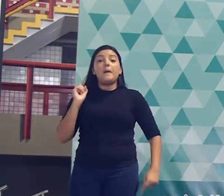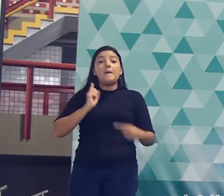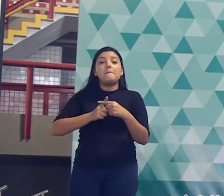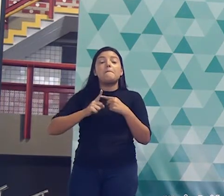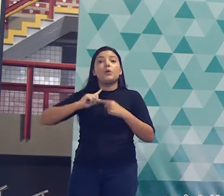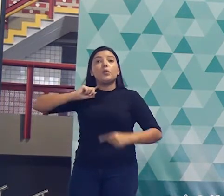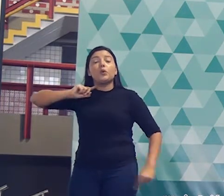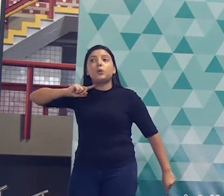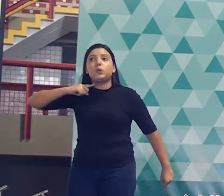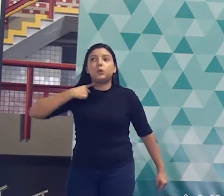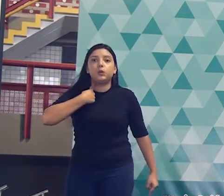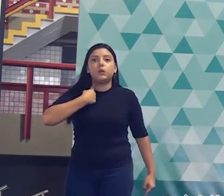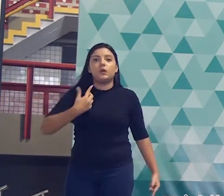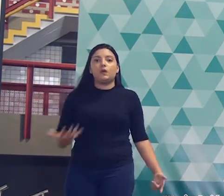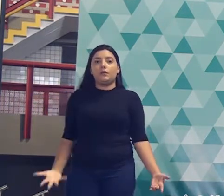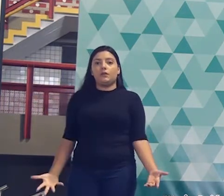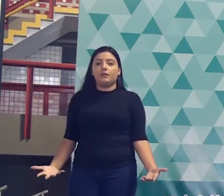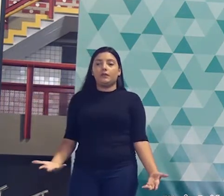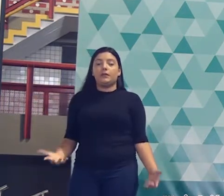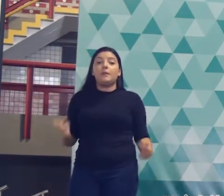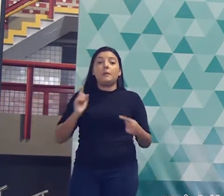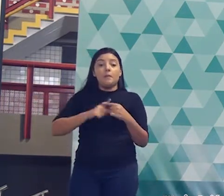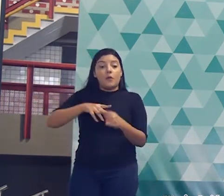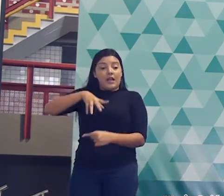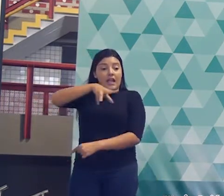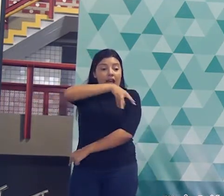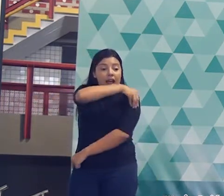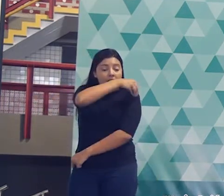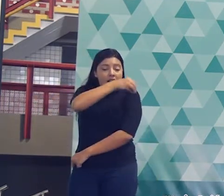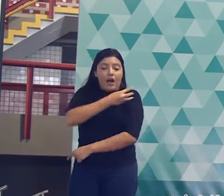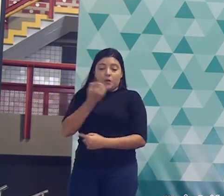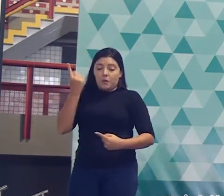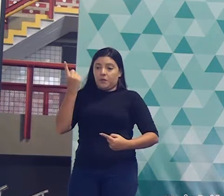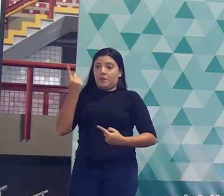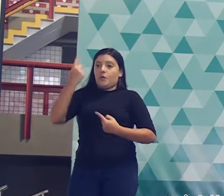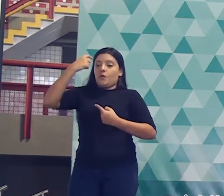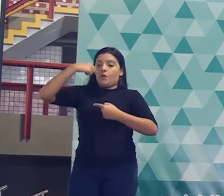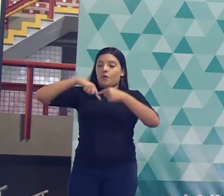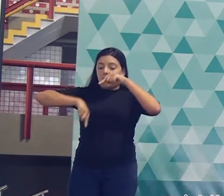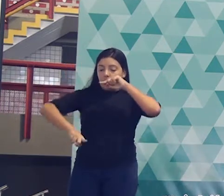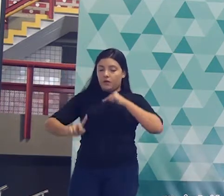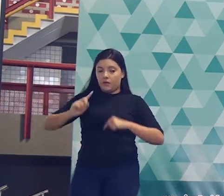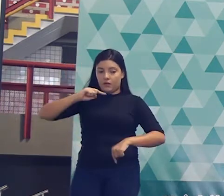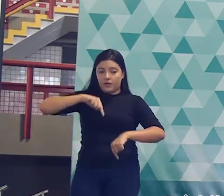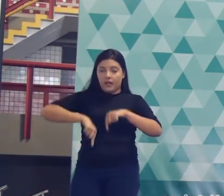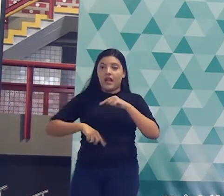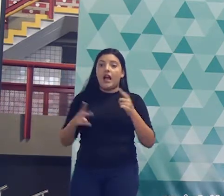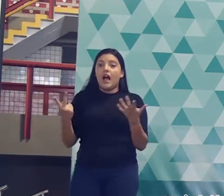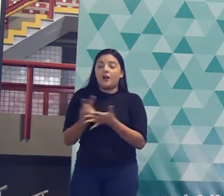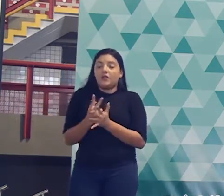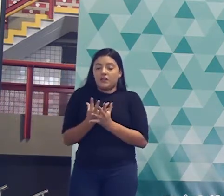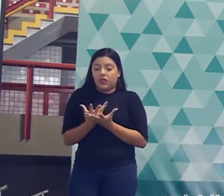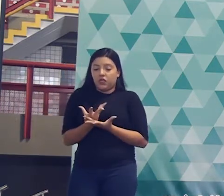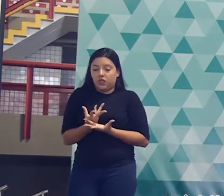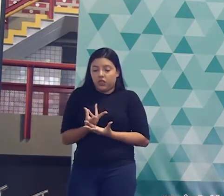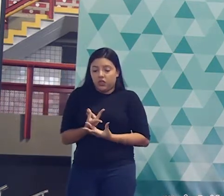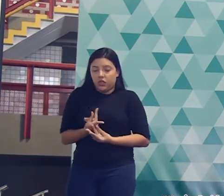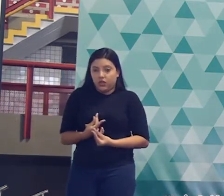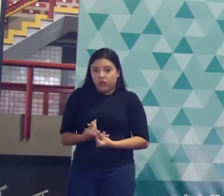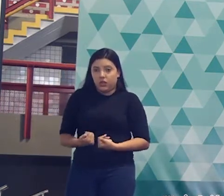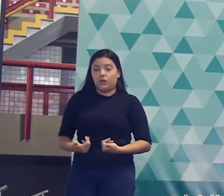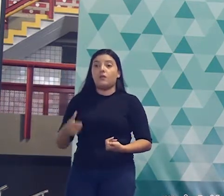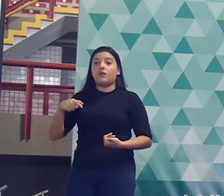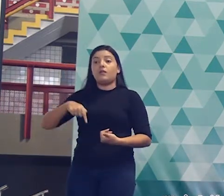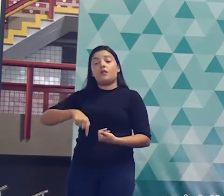altamente tóxica. Porque os álcools, quando entram no nosso corpo, eles fazem uma reação de oxidação. E nessa reação